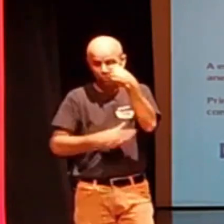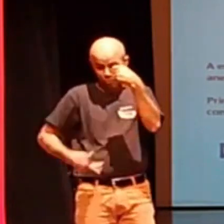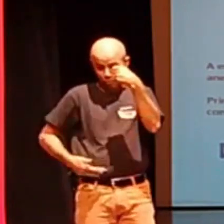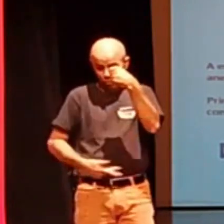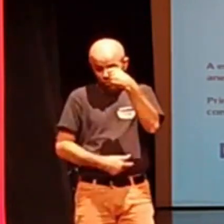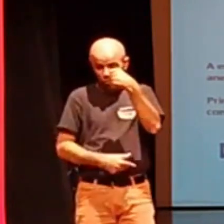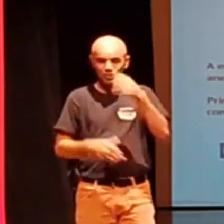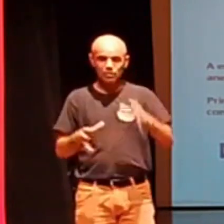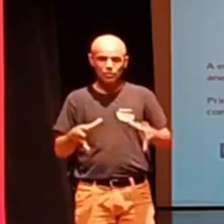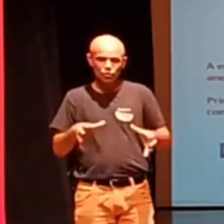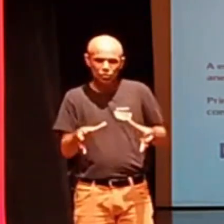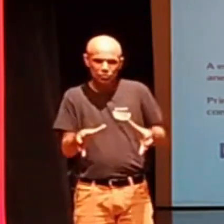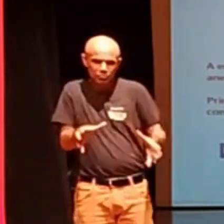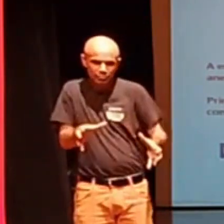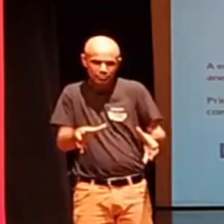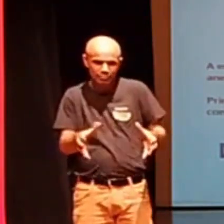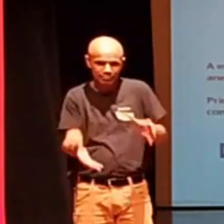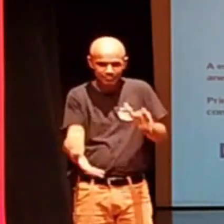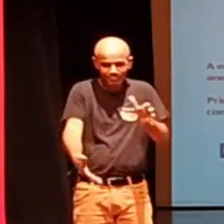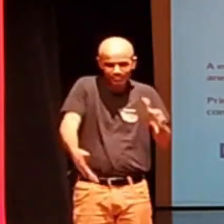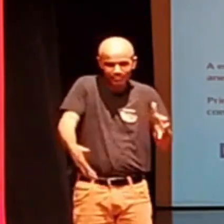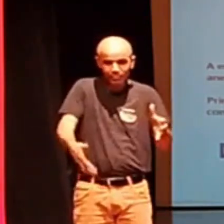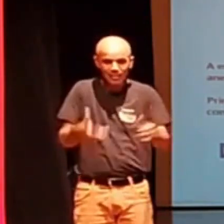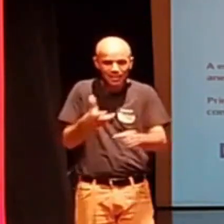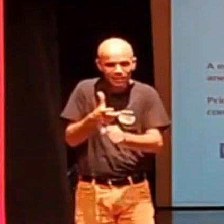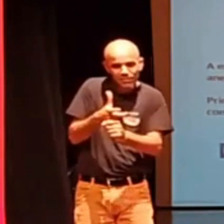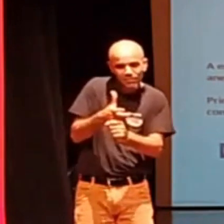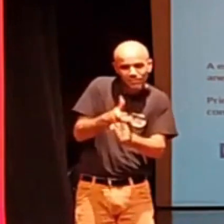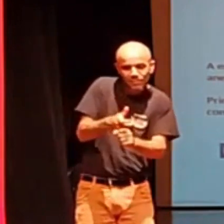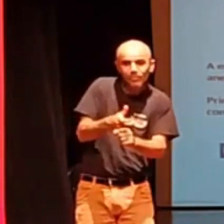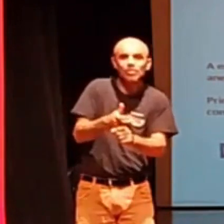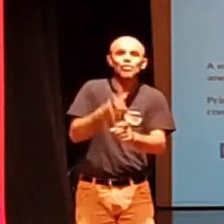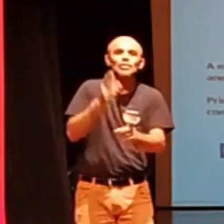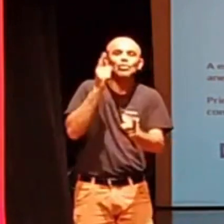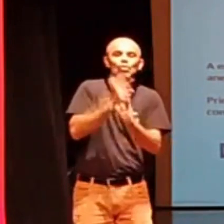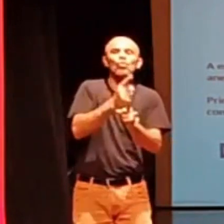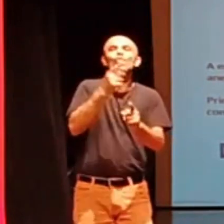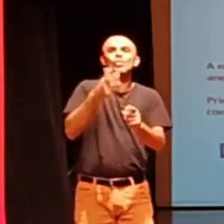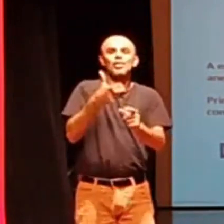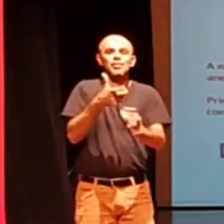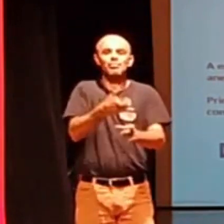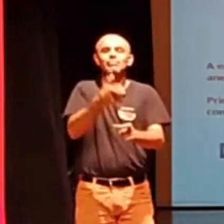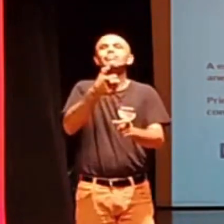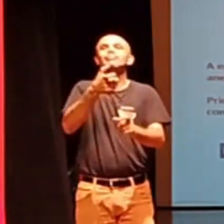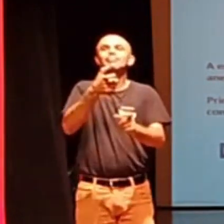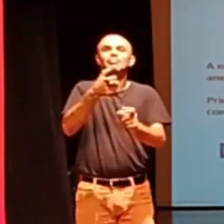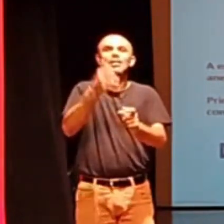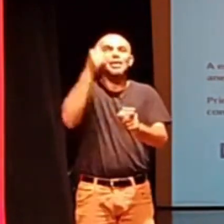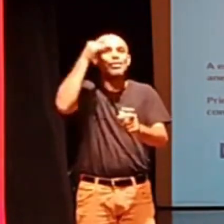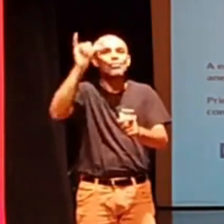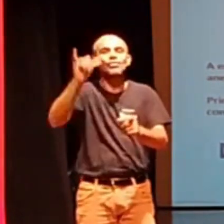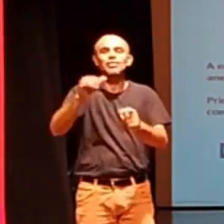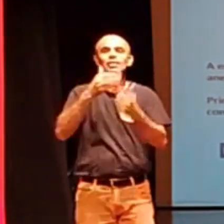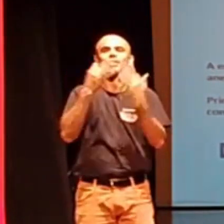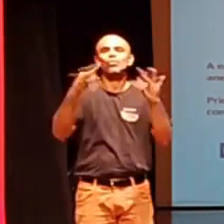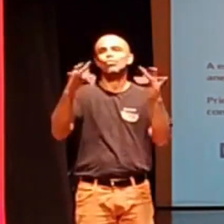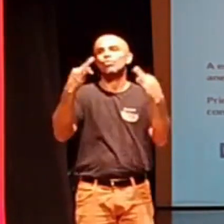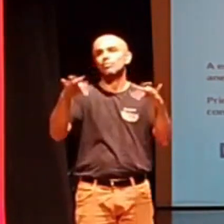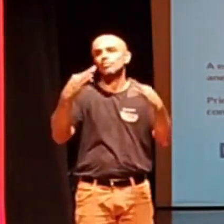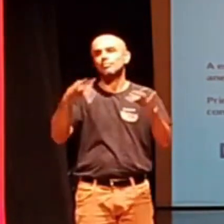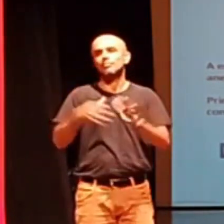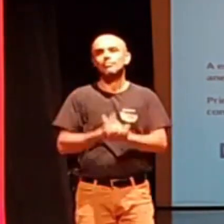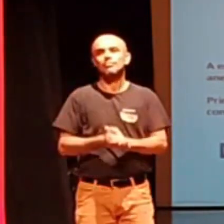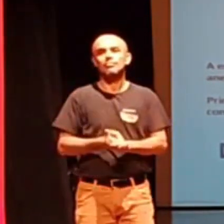todo um posicionamento e uma dificuldade do anestesista de poder saber o local onde ele vai fazer essa anestesia, porque a gente